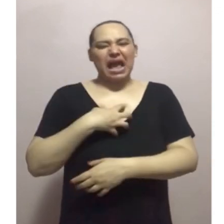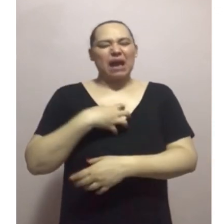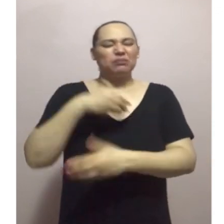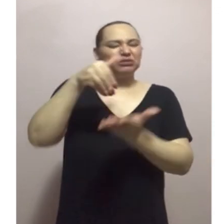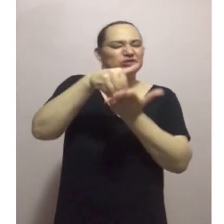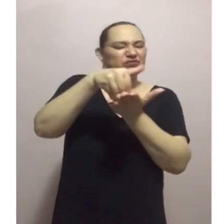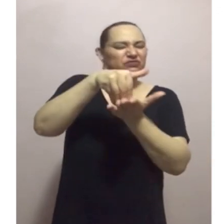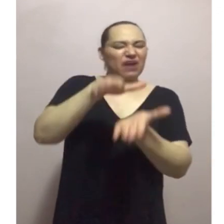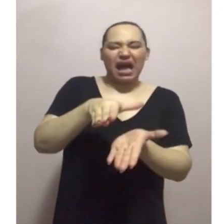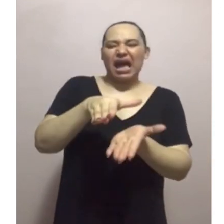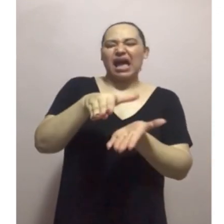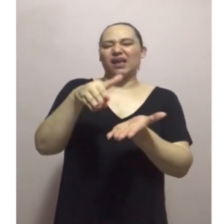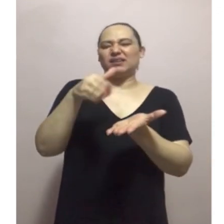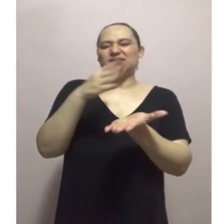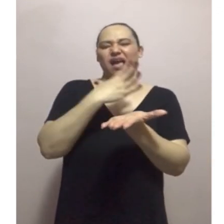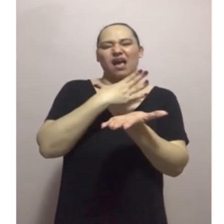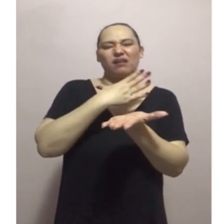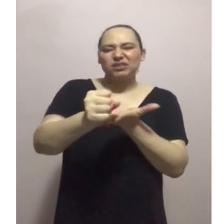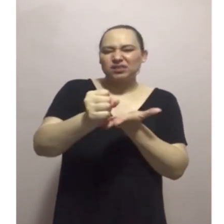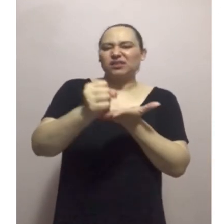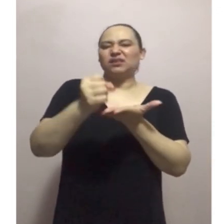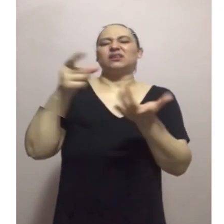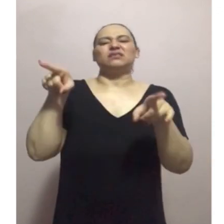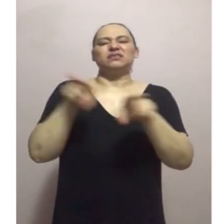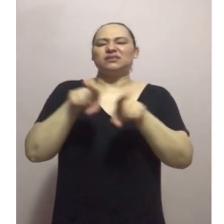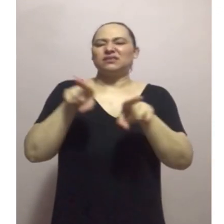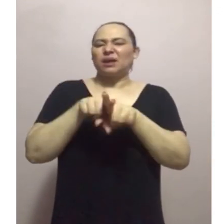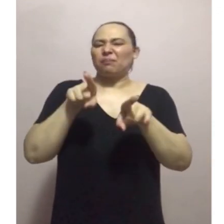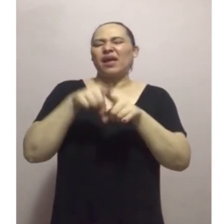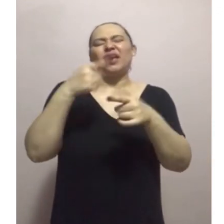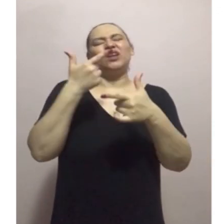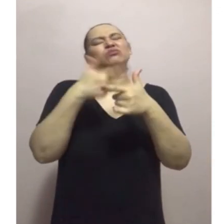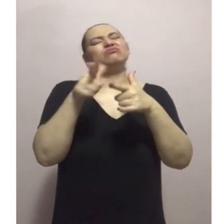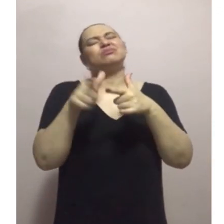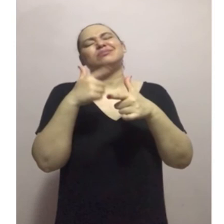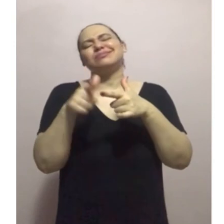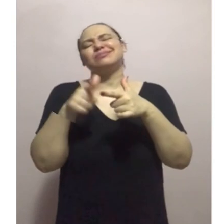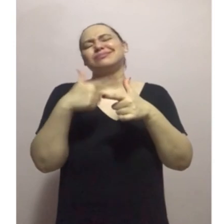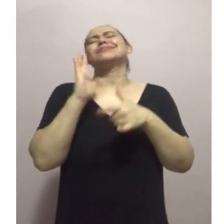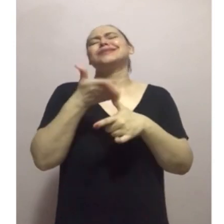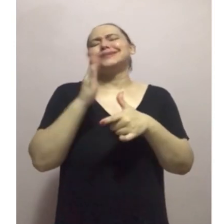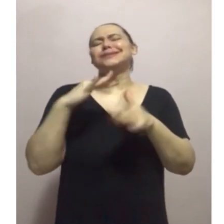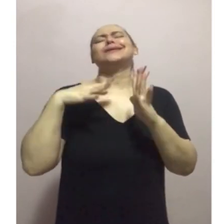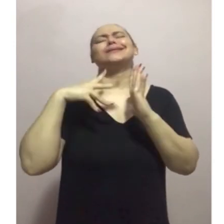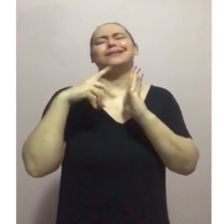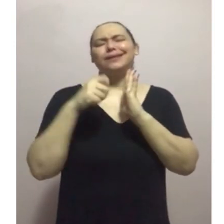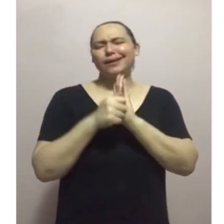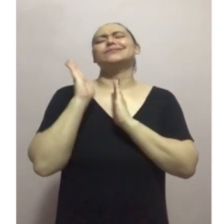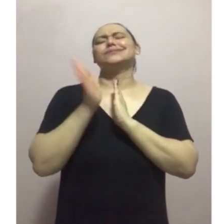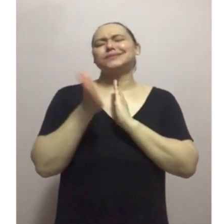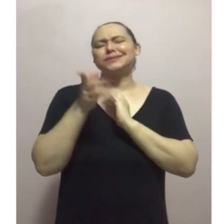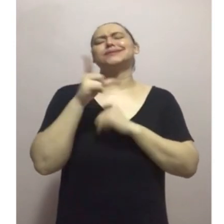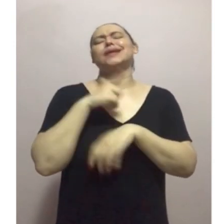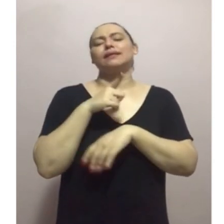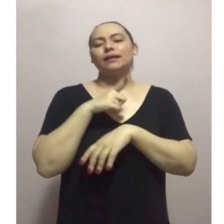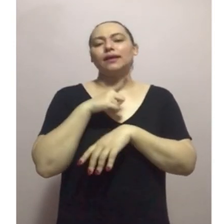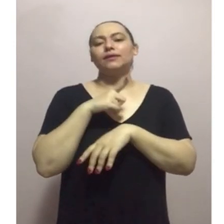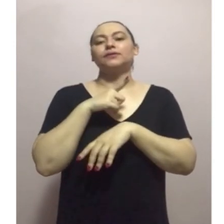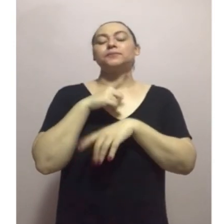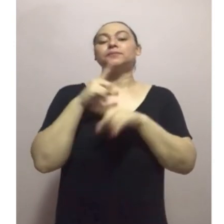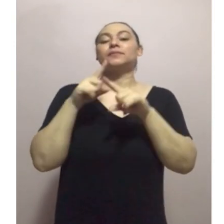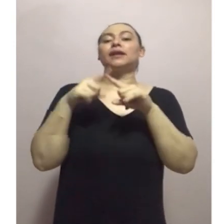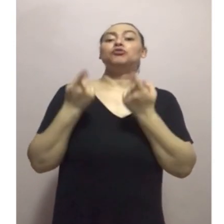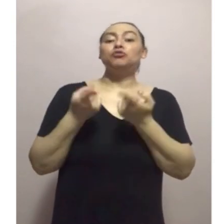de impeachments, de todos os problemas que a gente já teve e de que a gente